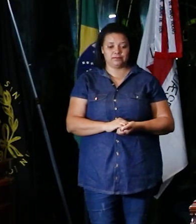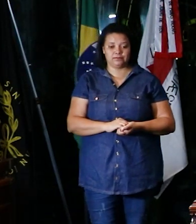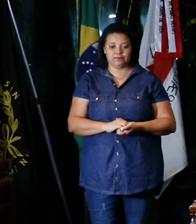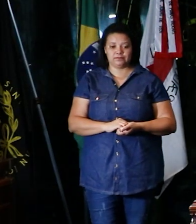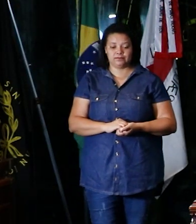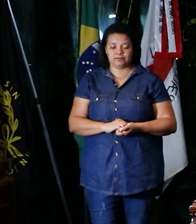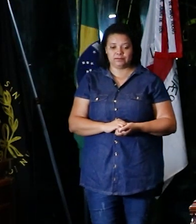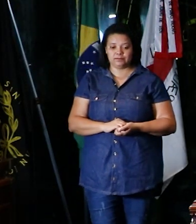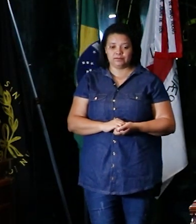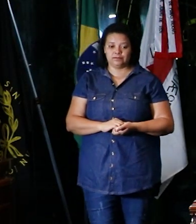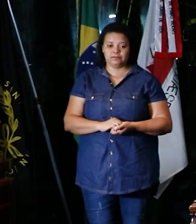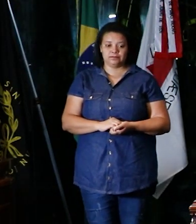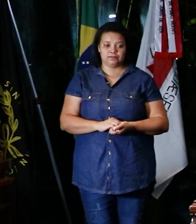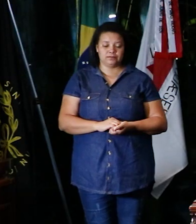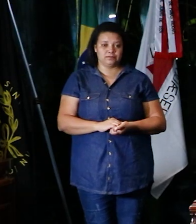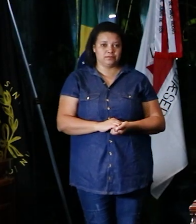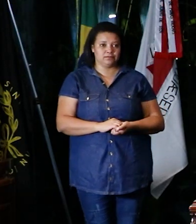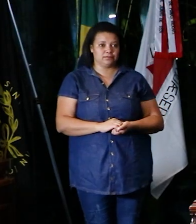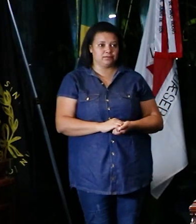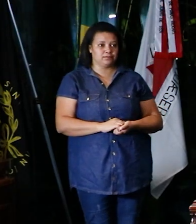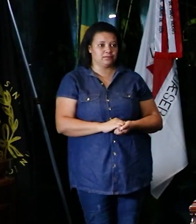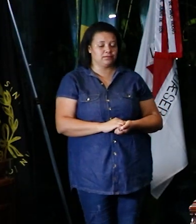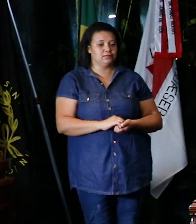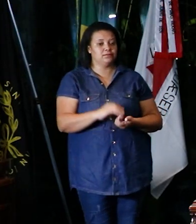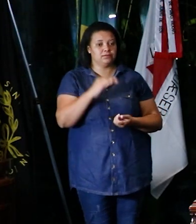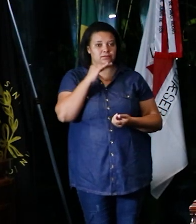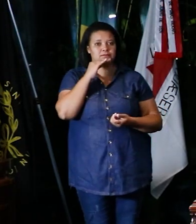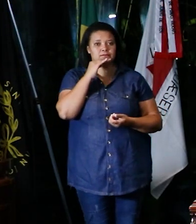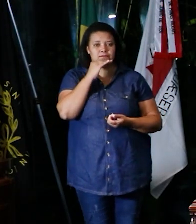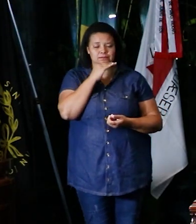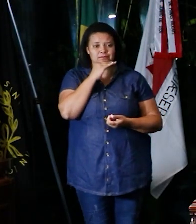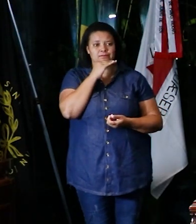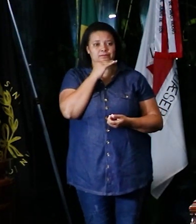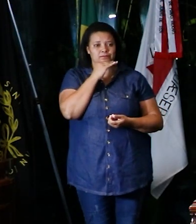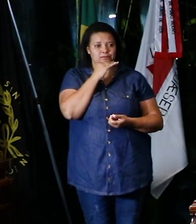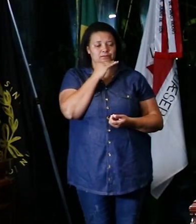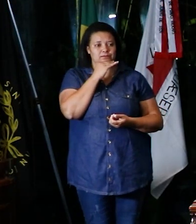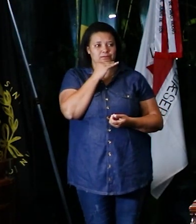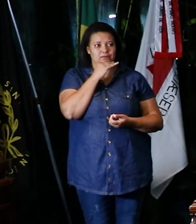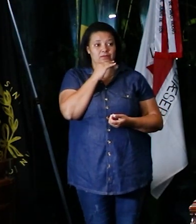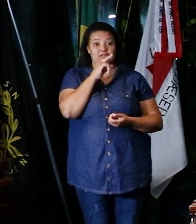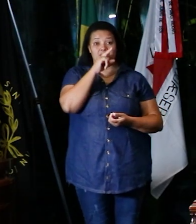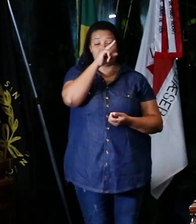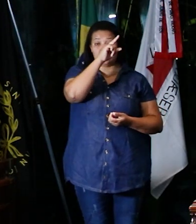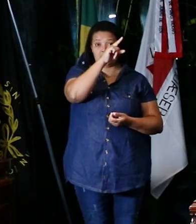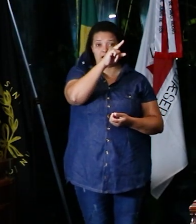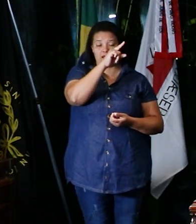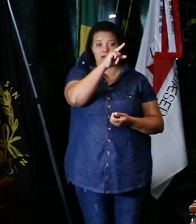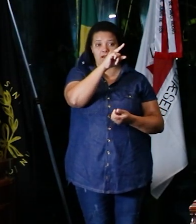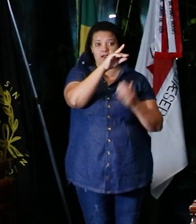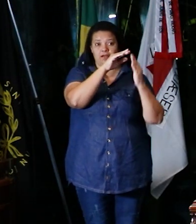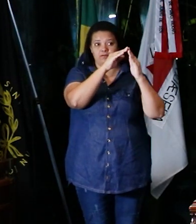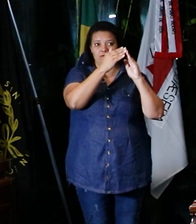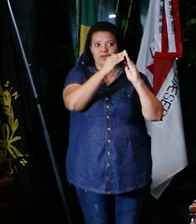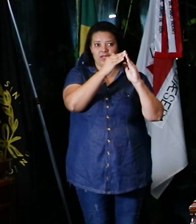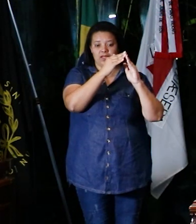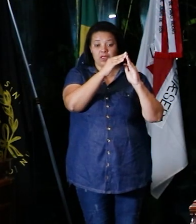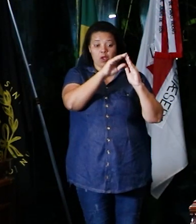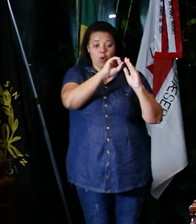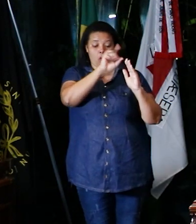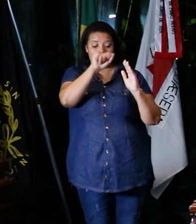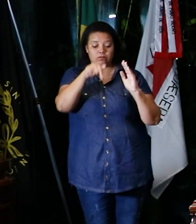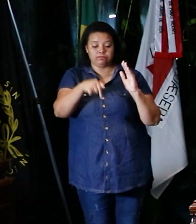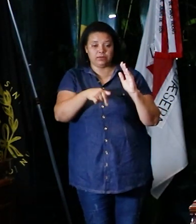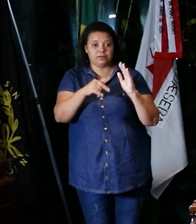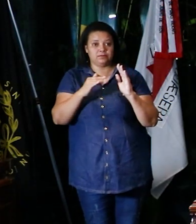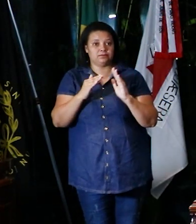Chegar a essa acuidade de perceber que lá ou cá aconteceria um absurdo